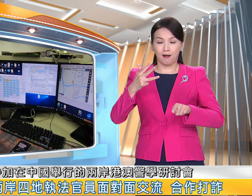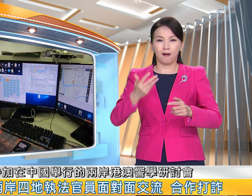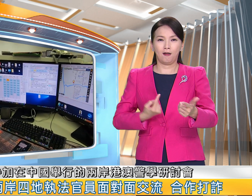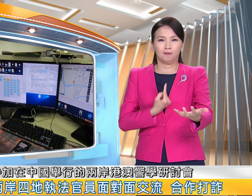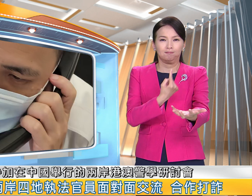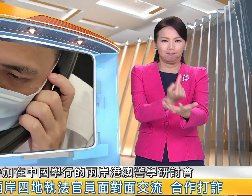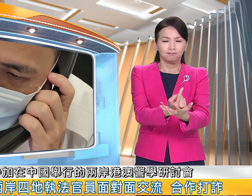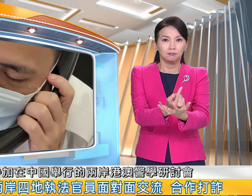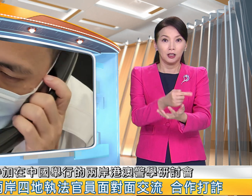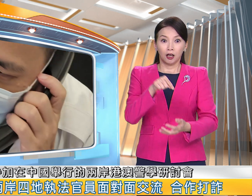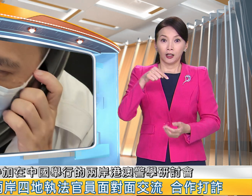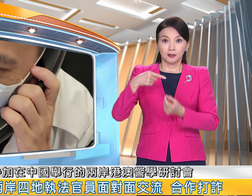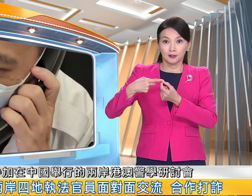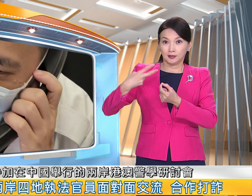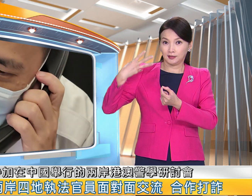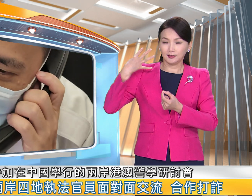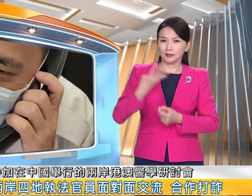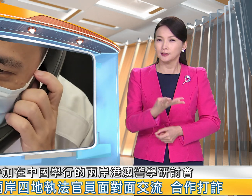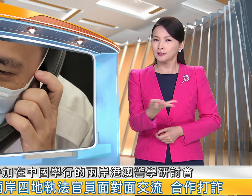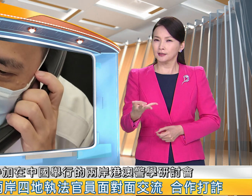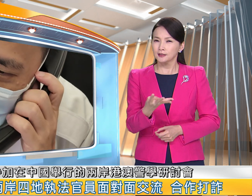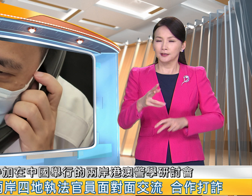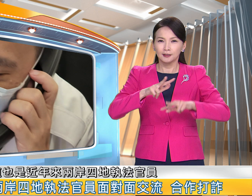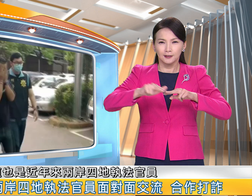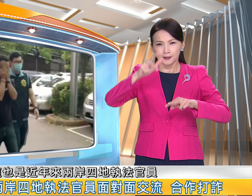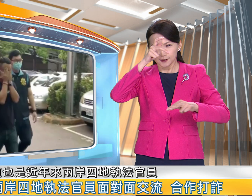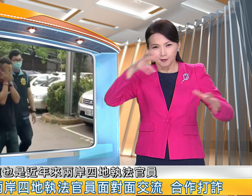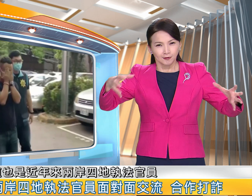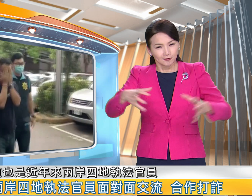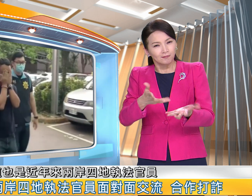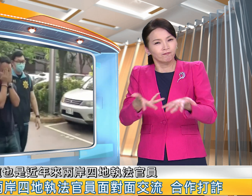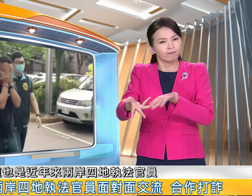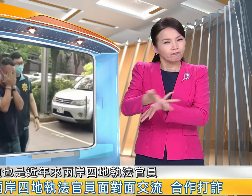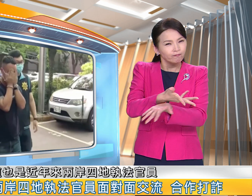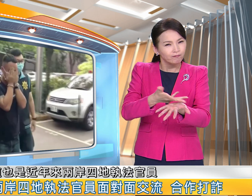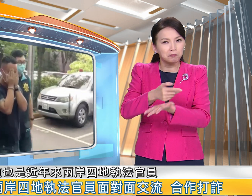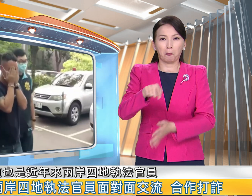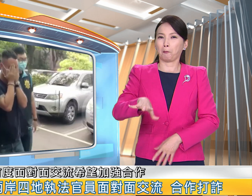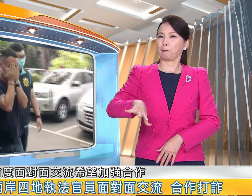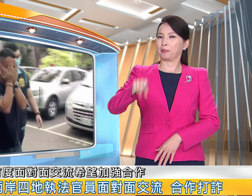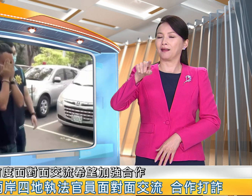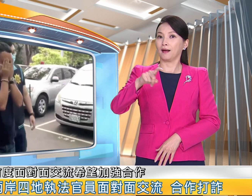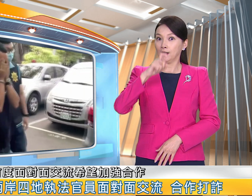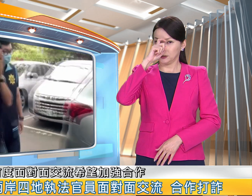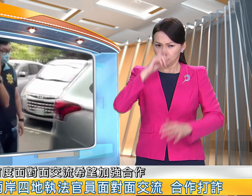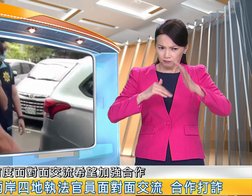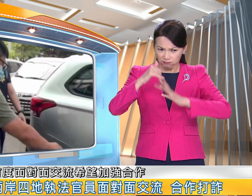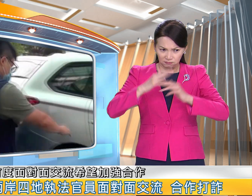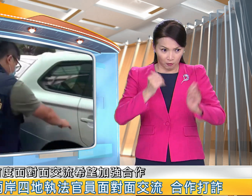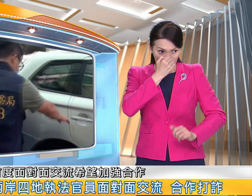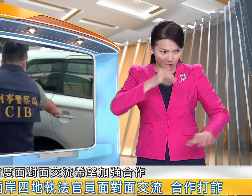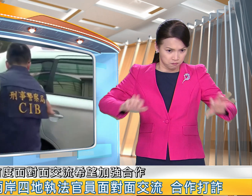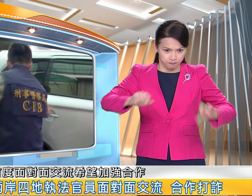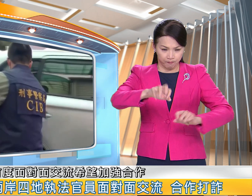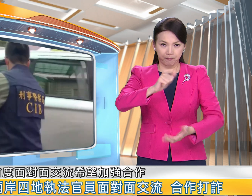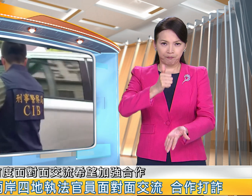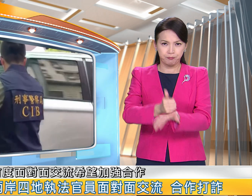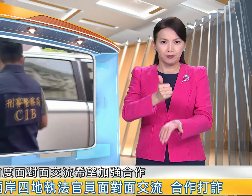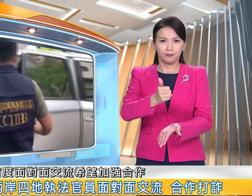年来两岸四地执法官员首度面对面交流，希望可以加强合作。